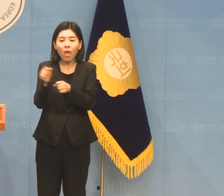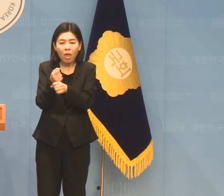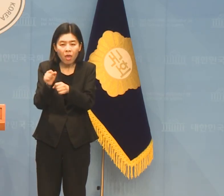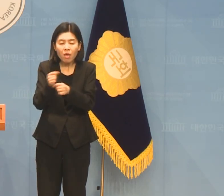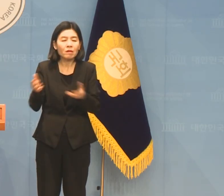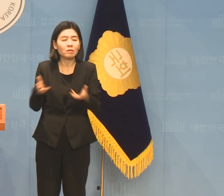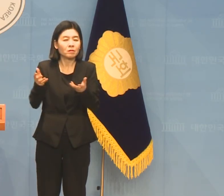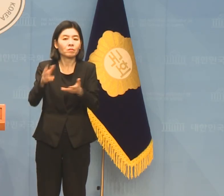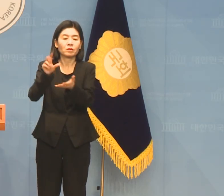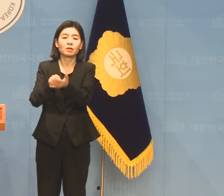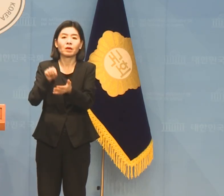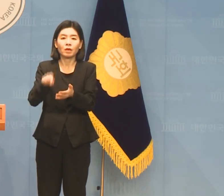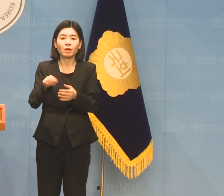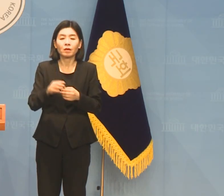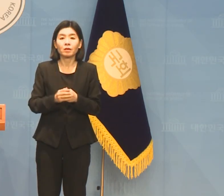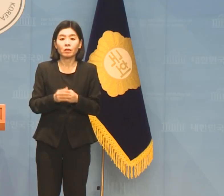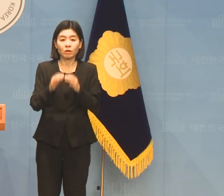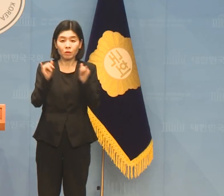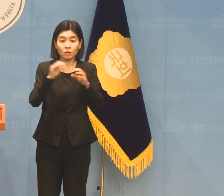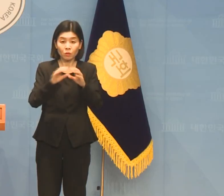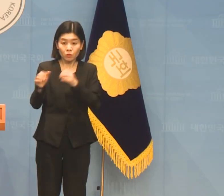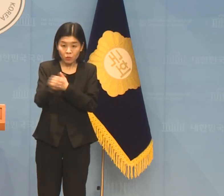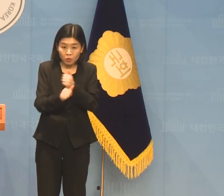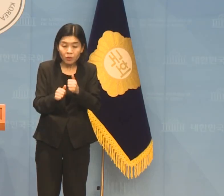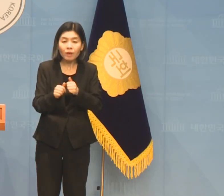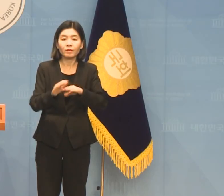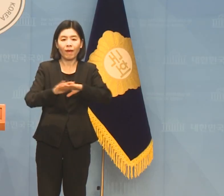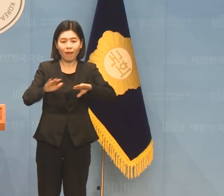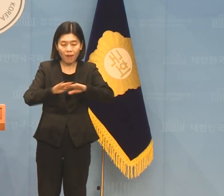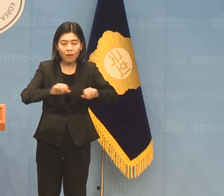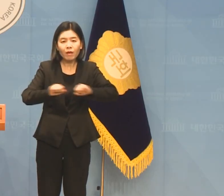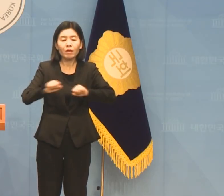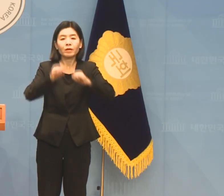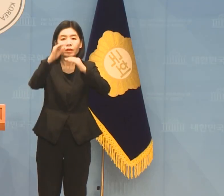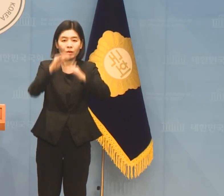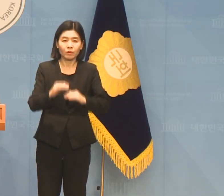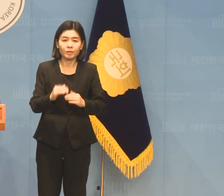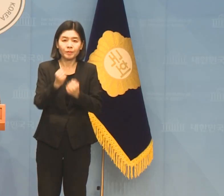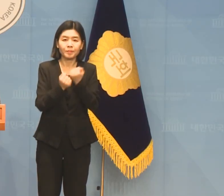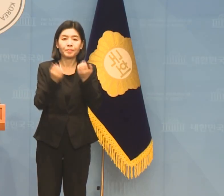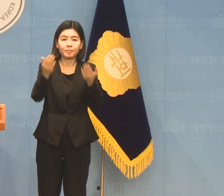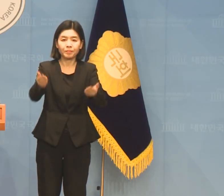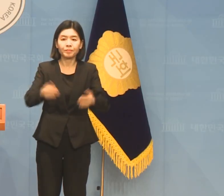선동입니다. 국민소통위원회 주요 대응 현황에 대해 보고드리겠습니다.